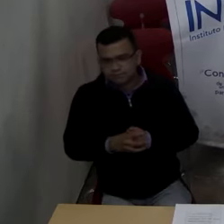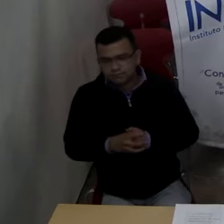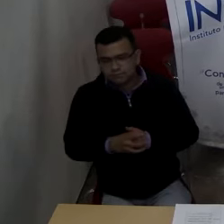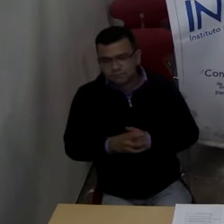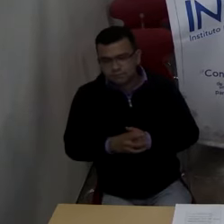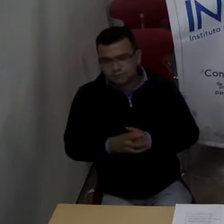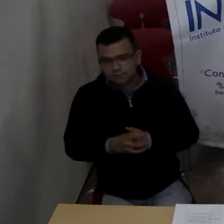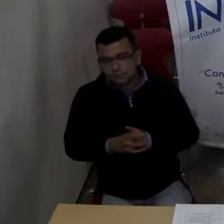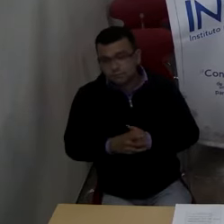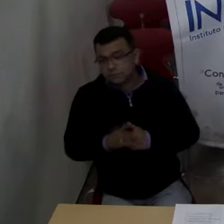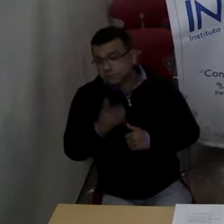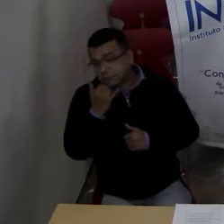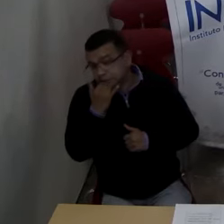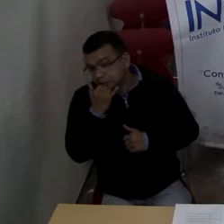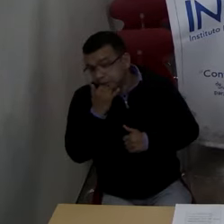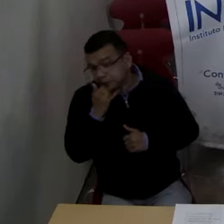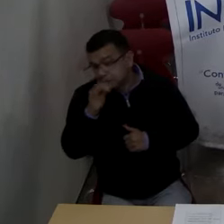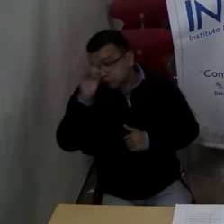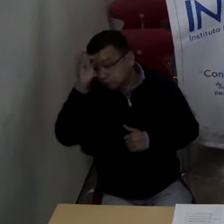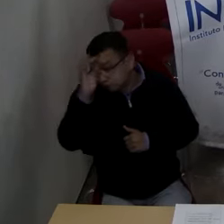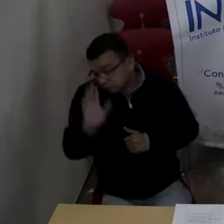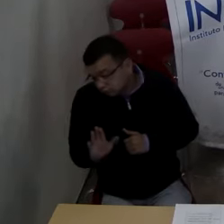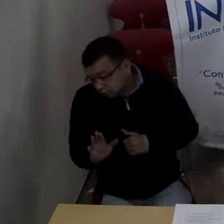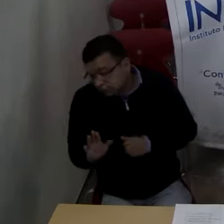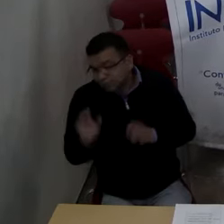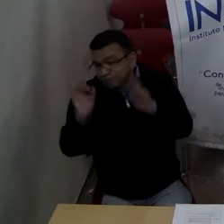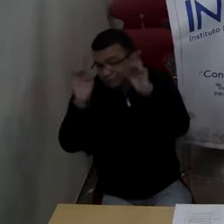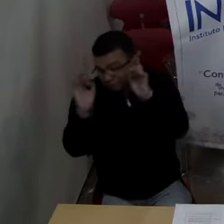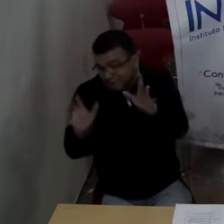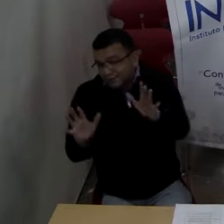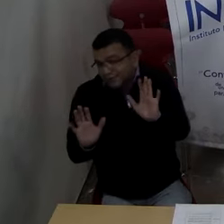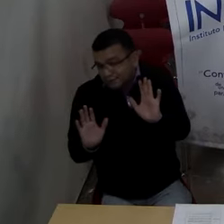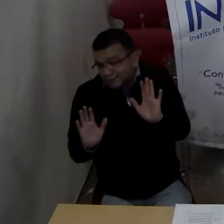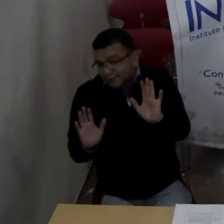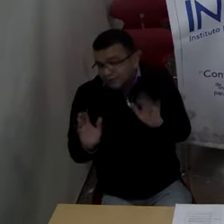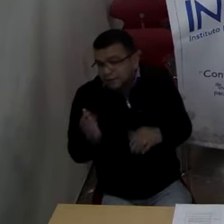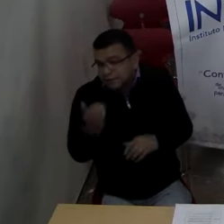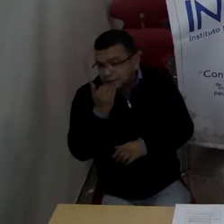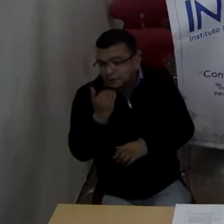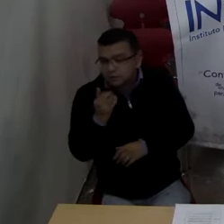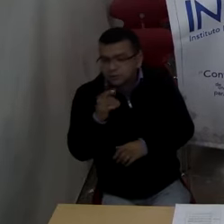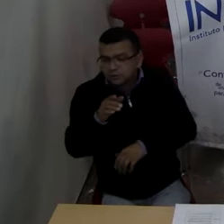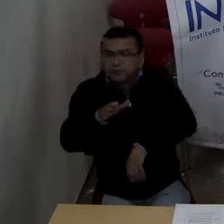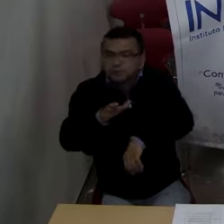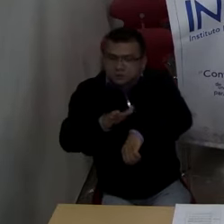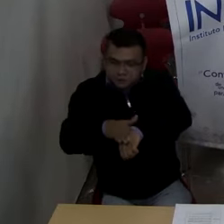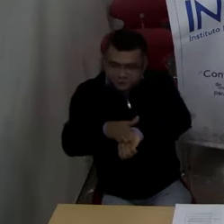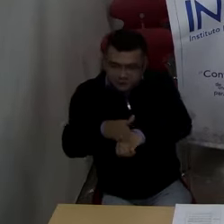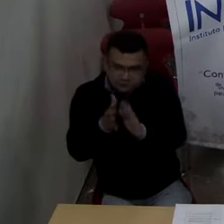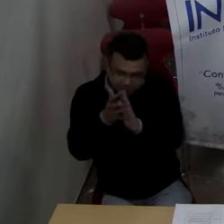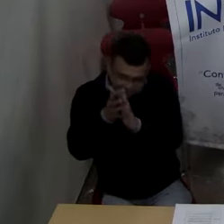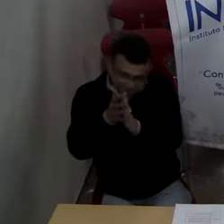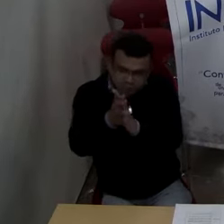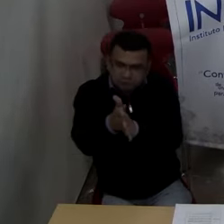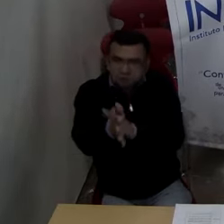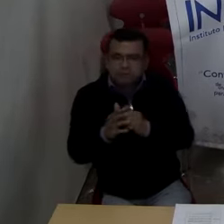Pueden suceder casos extraordinarios. Por ejemplo, voy a hacer referencia al caso